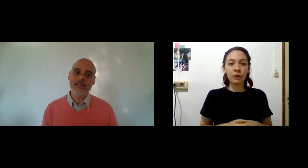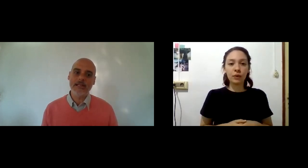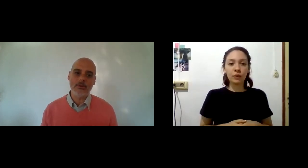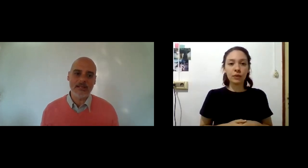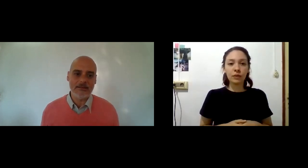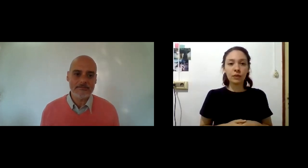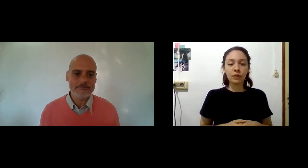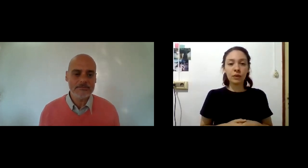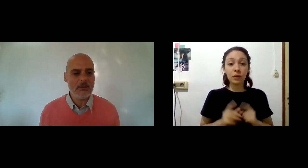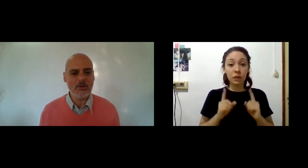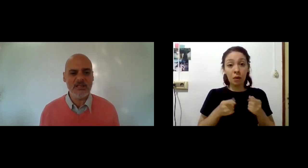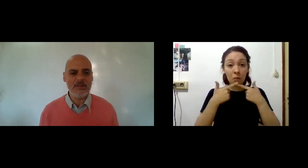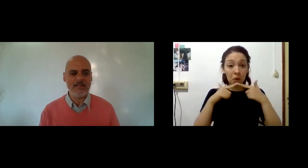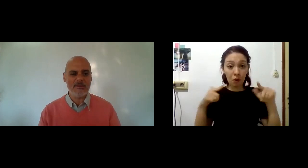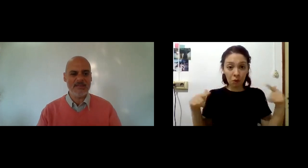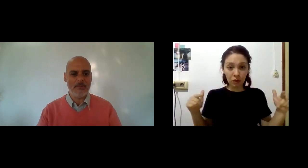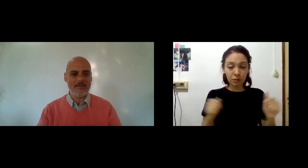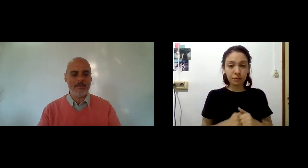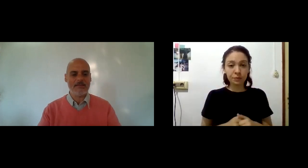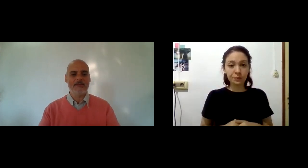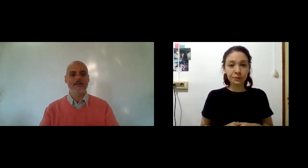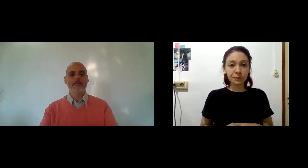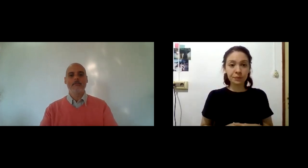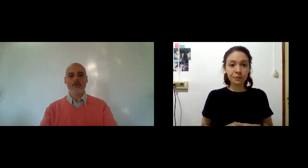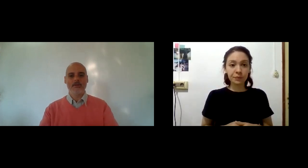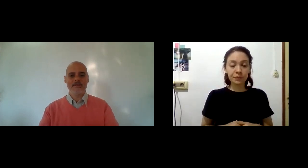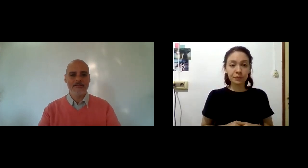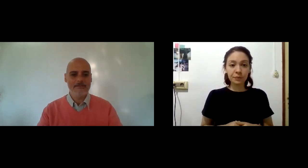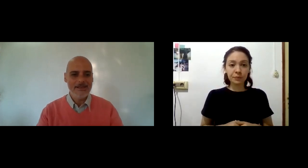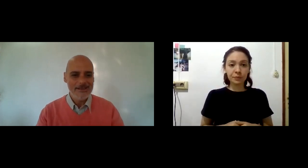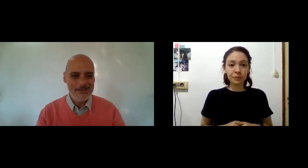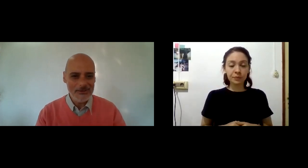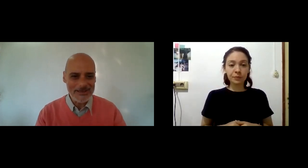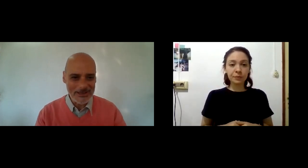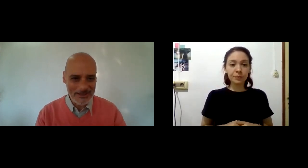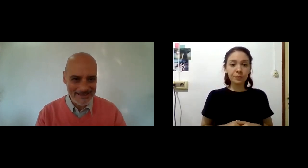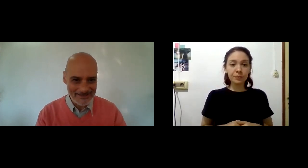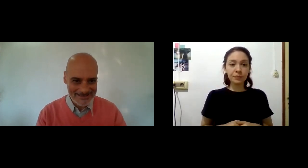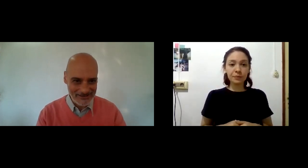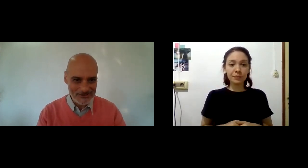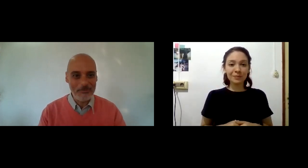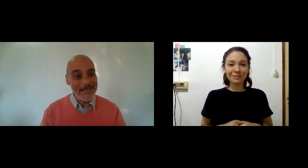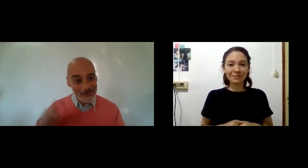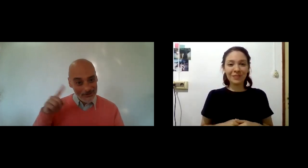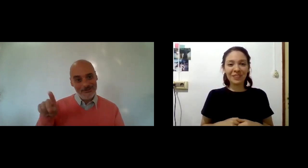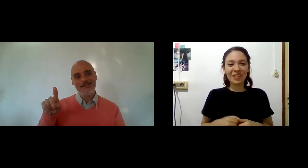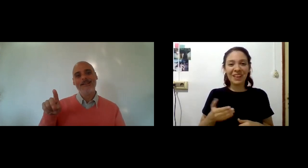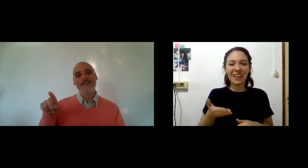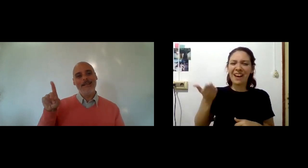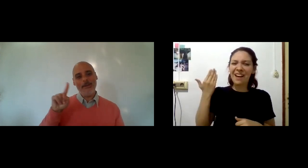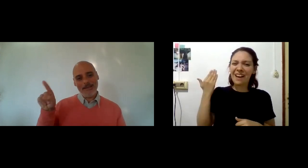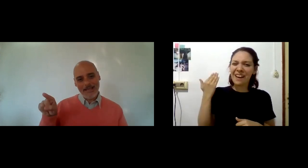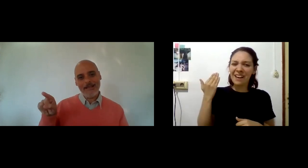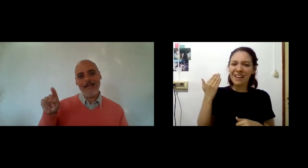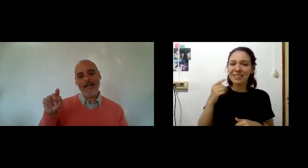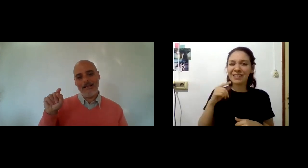creo que tienen lingüística. No me acuerdo si lingüística ya empieza en el primer semestre, pero creo que sí. No hice los deberes de revisarlos, pero